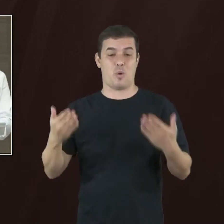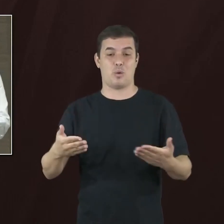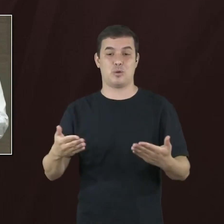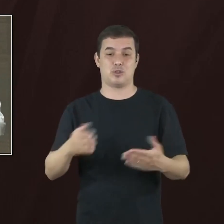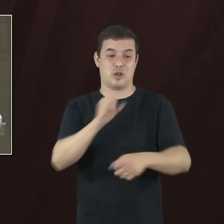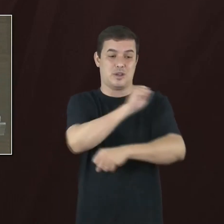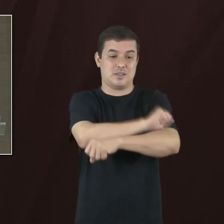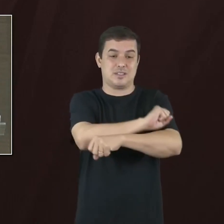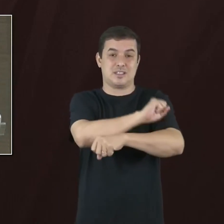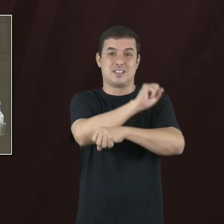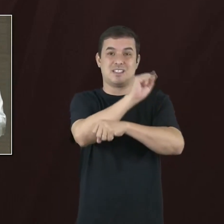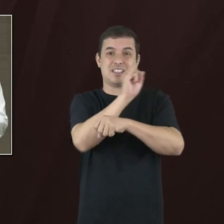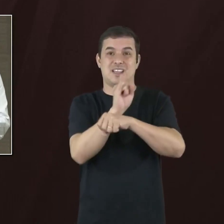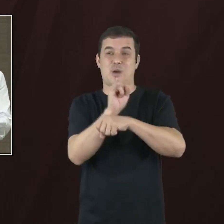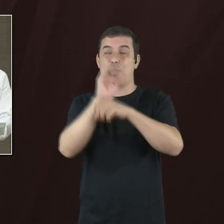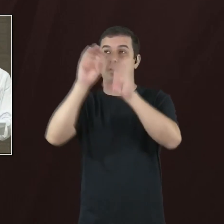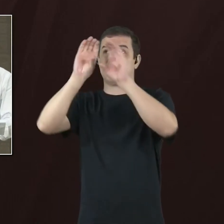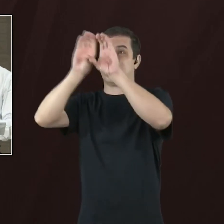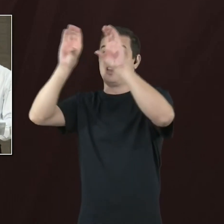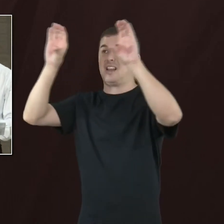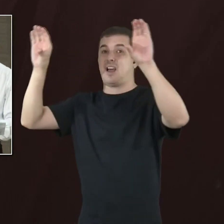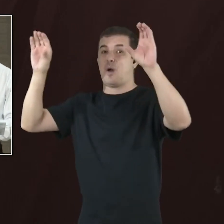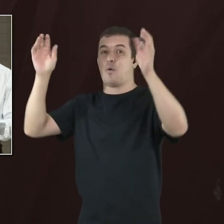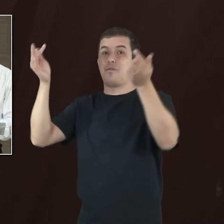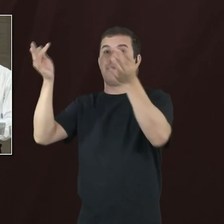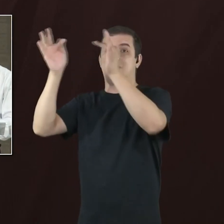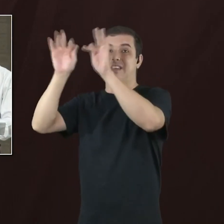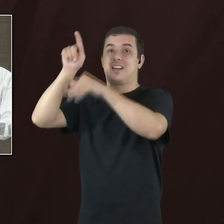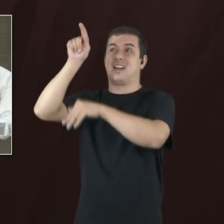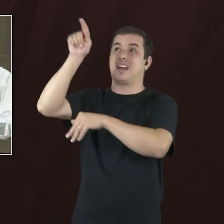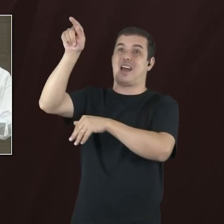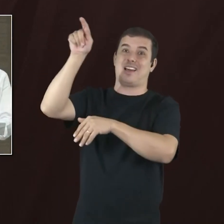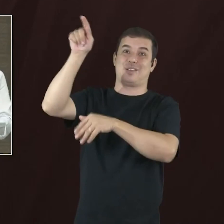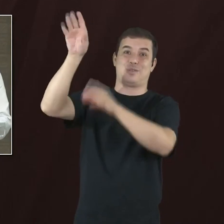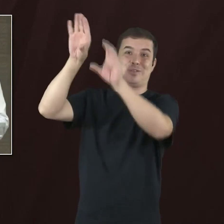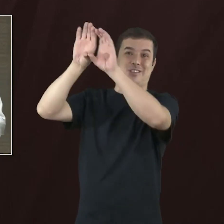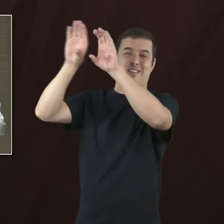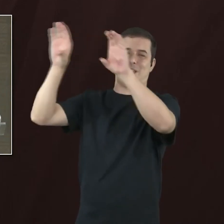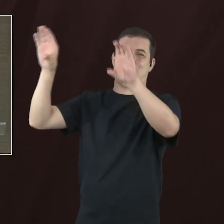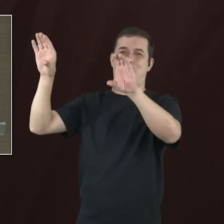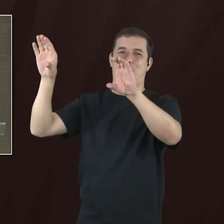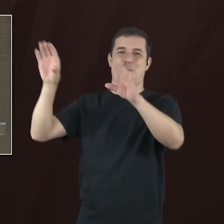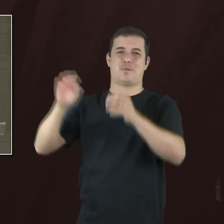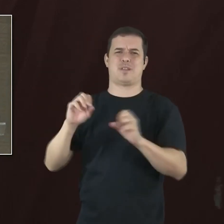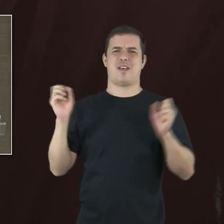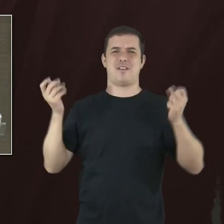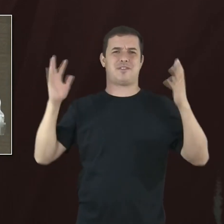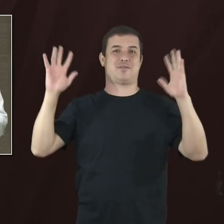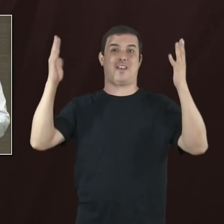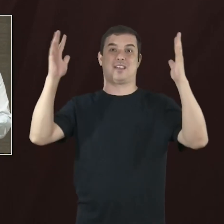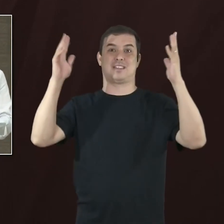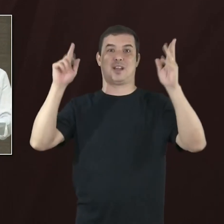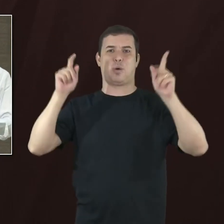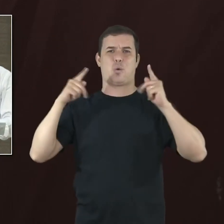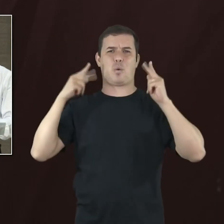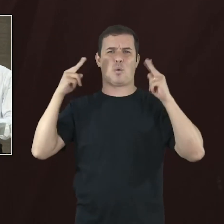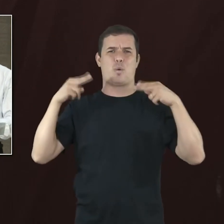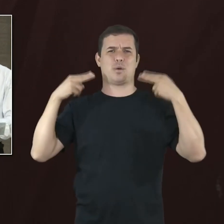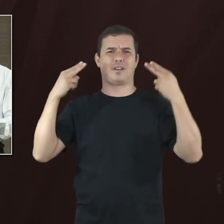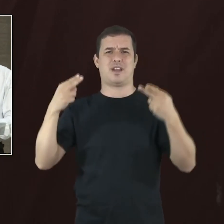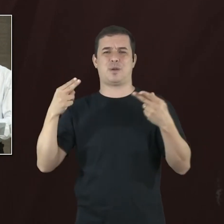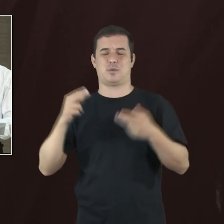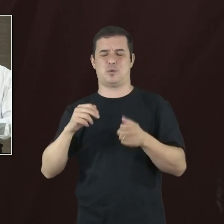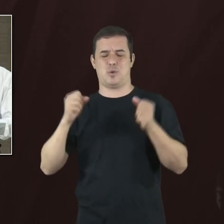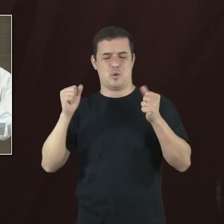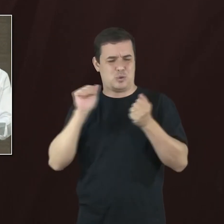do céu. O nosso papel vai terminar ainda nas bodas do Cordeiro. O nosso papel vai terminar quando